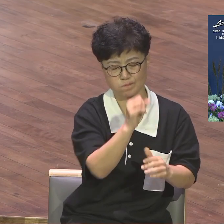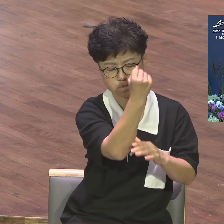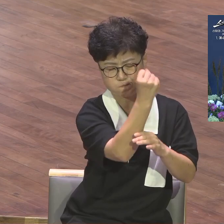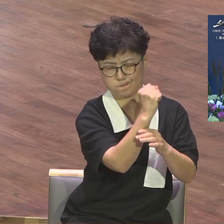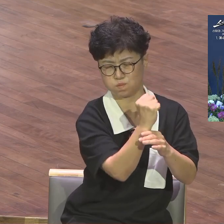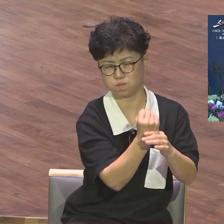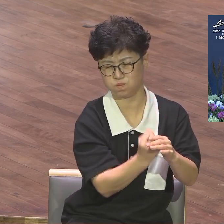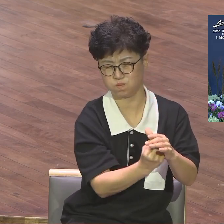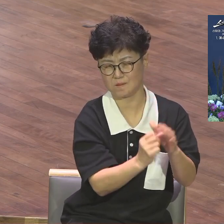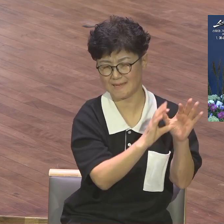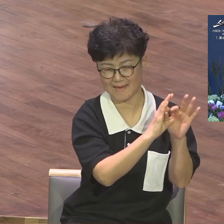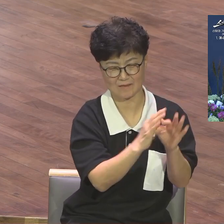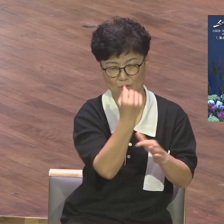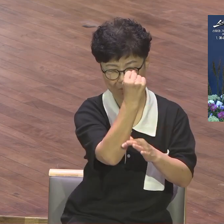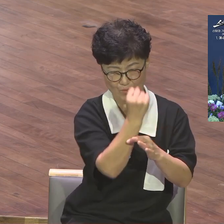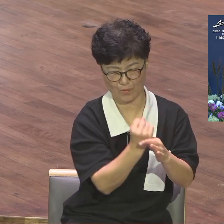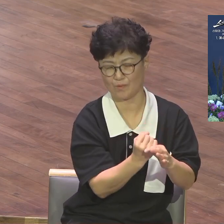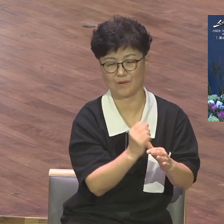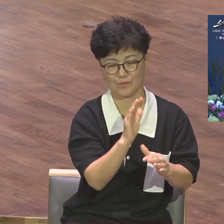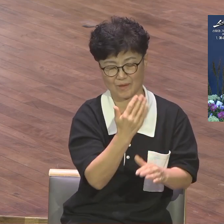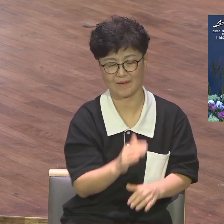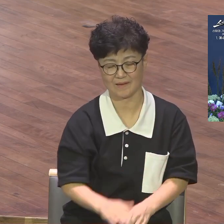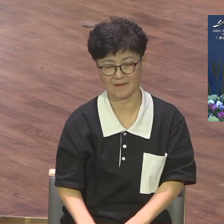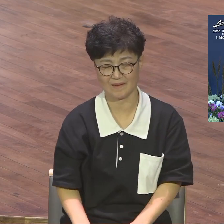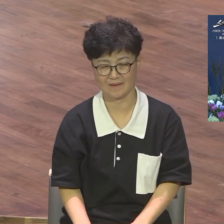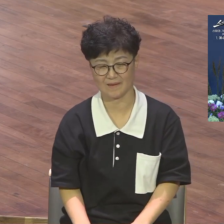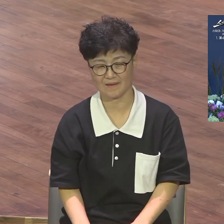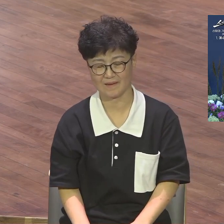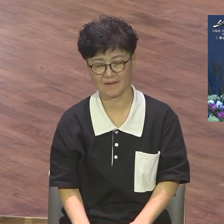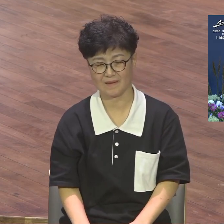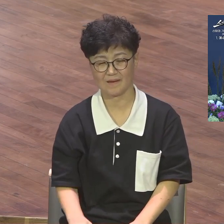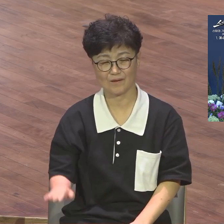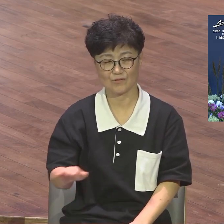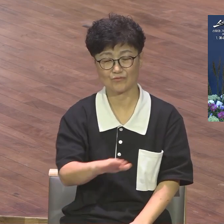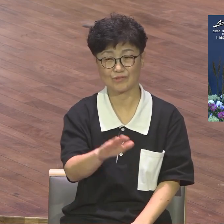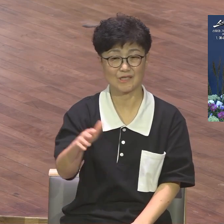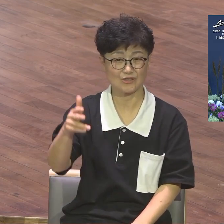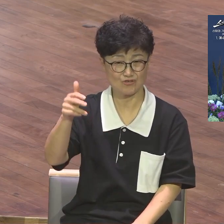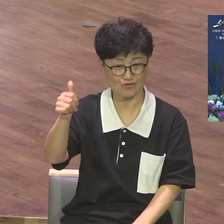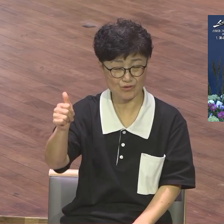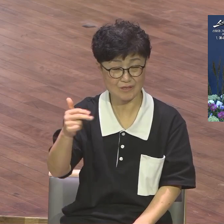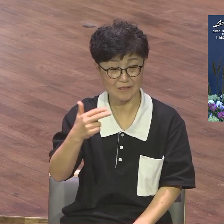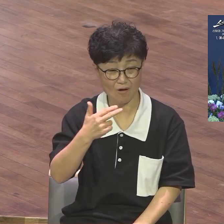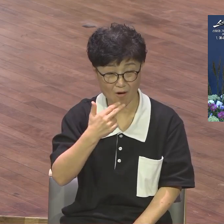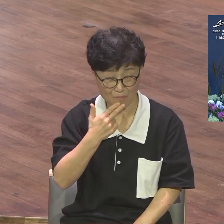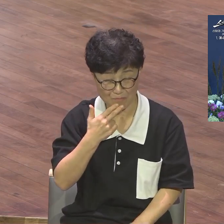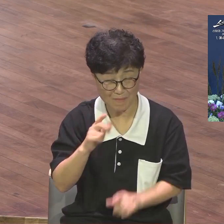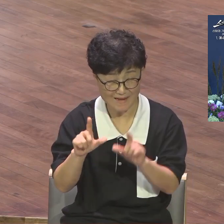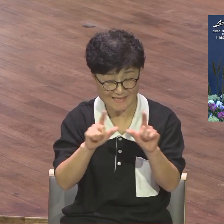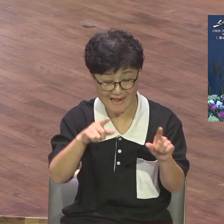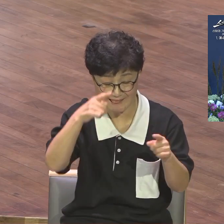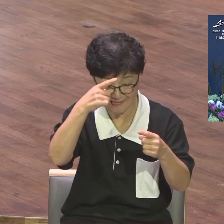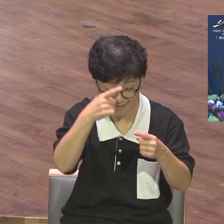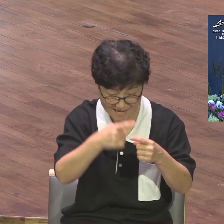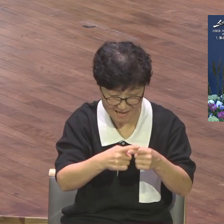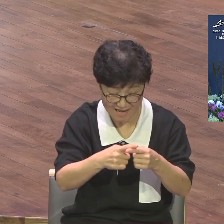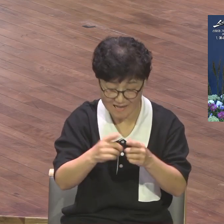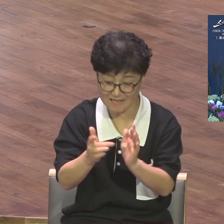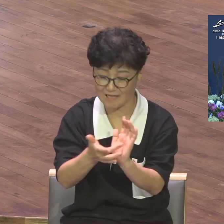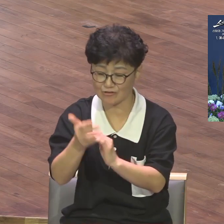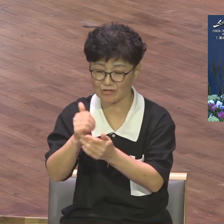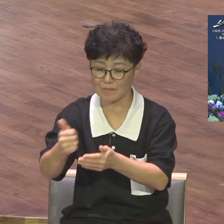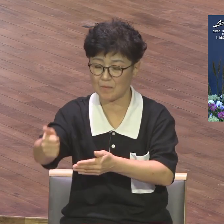마찬가지로 우리는 주인 없는 심령으로 살았다가 이제 예수님이 참 주인으로 우리 집에 거하신